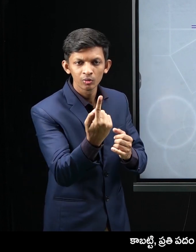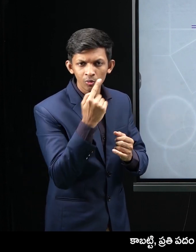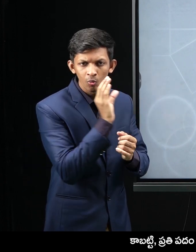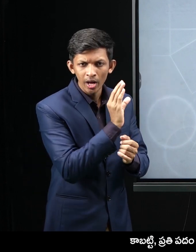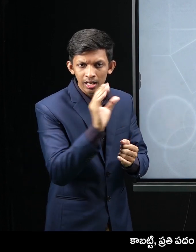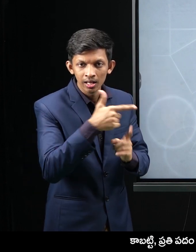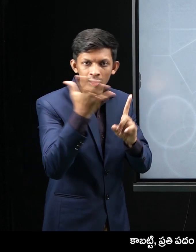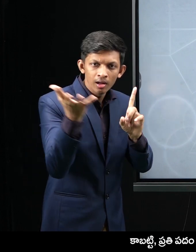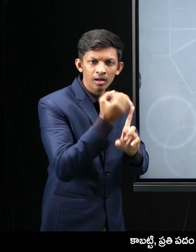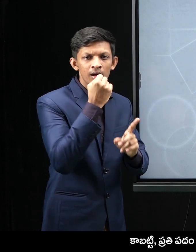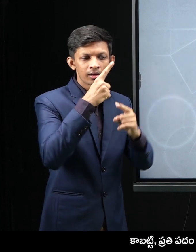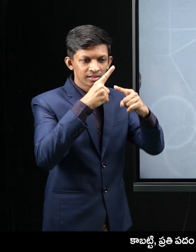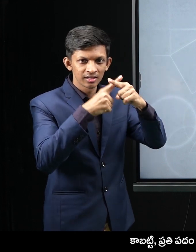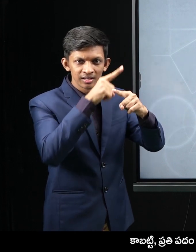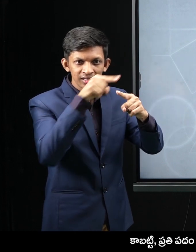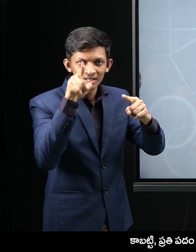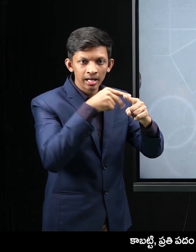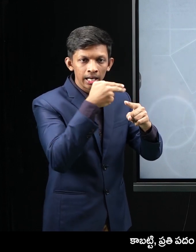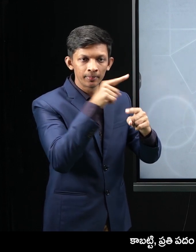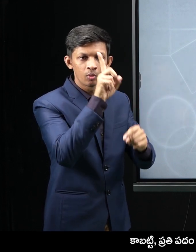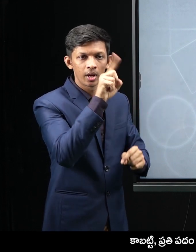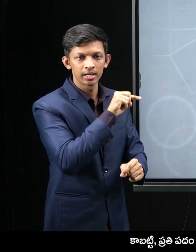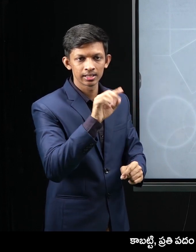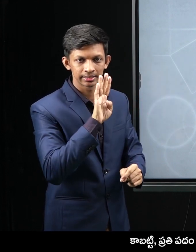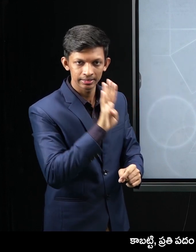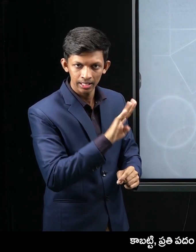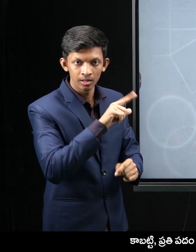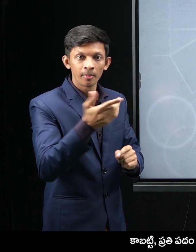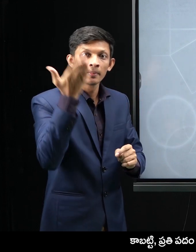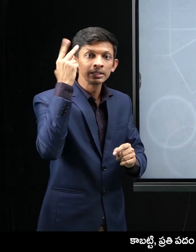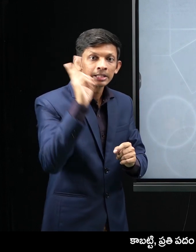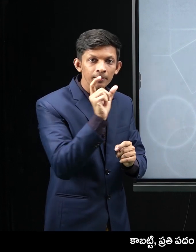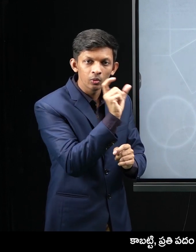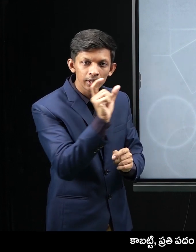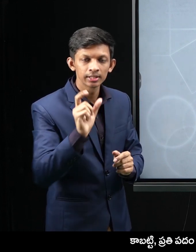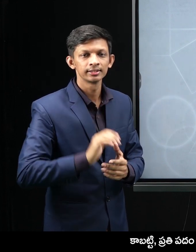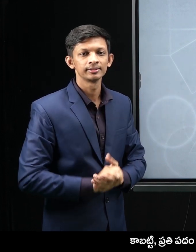కాబట్టి ప్రతి పదం మునుపటి పదంతో 1/4 గుణించడం ద్వారా పొందబడుతుంది.